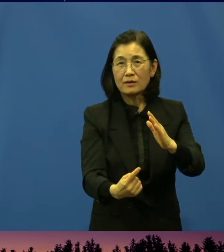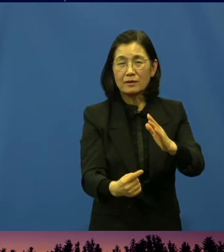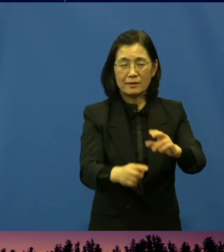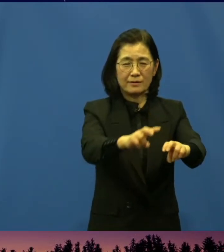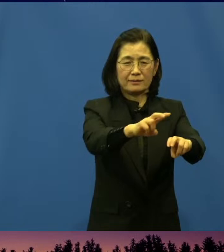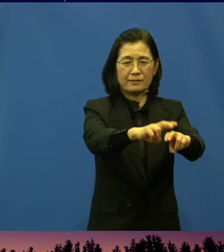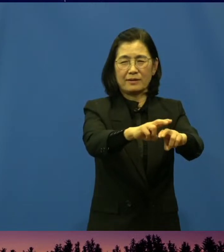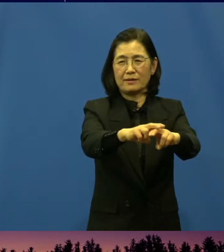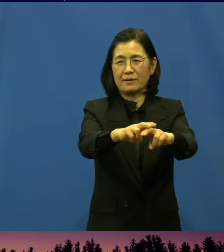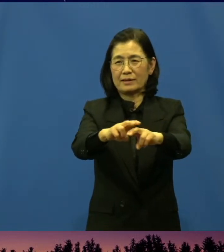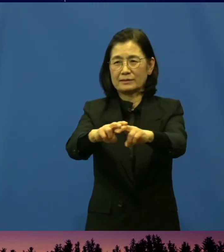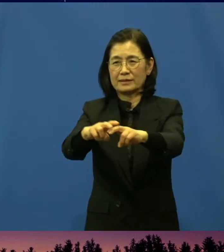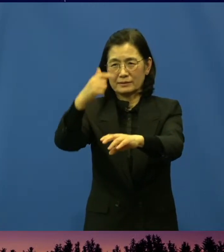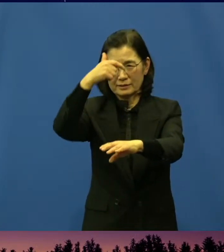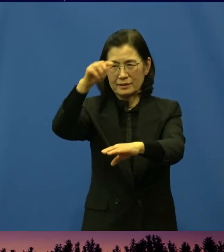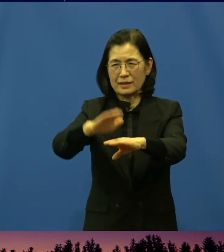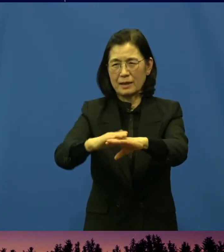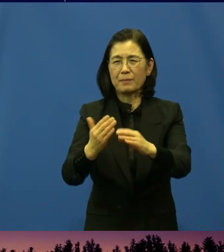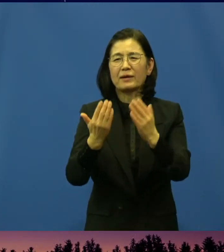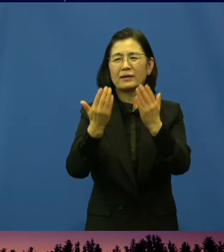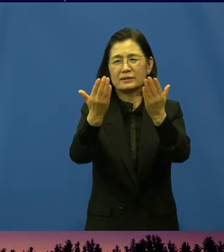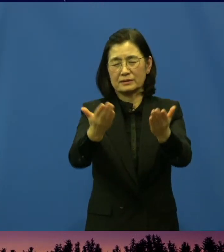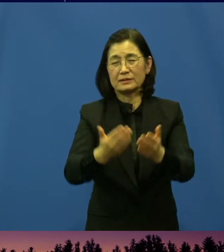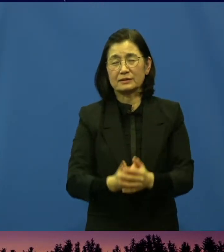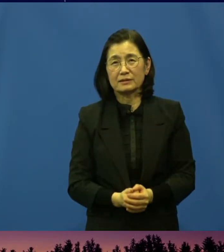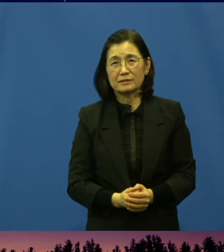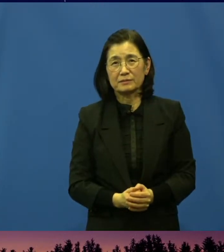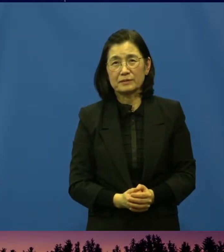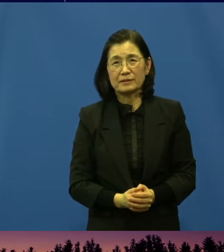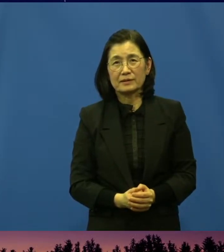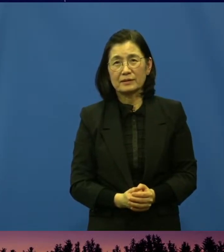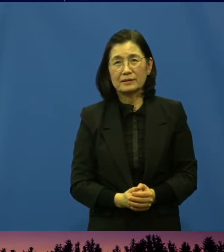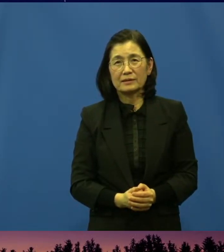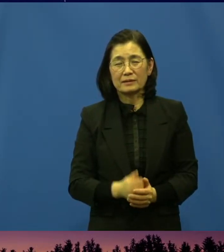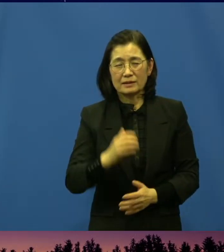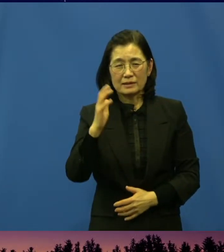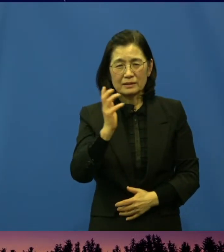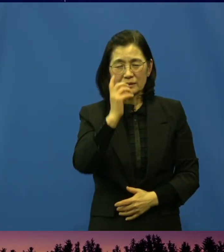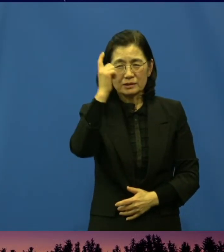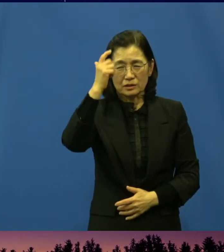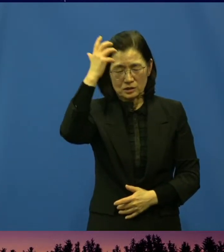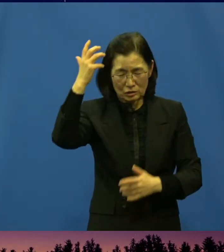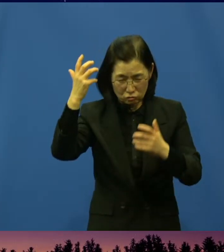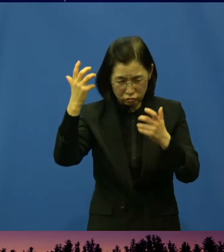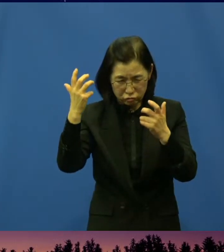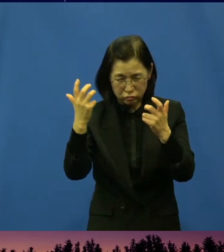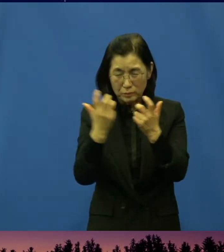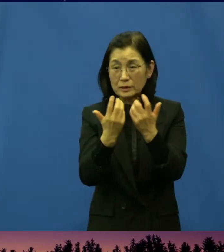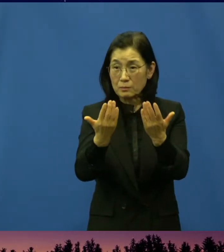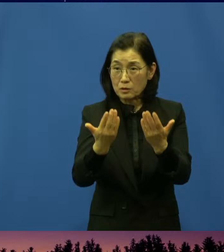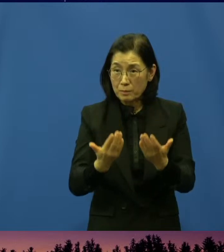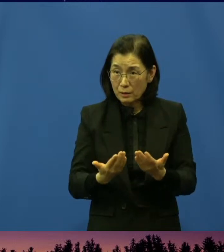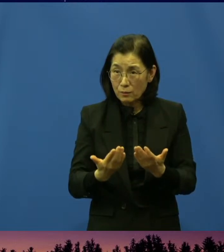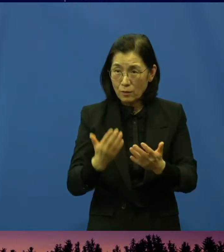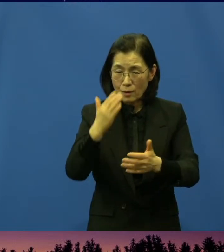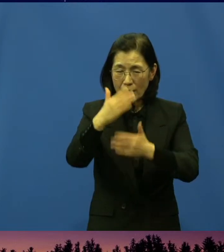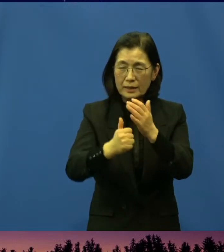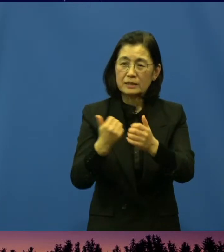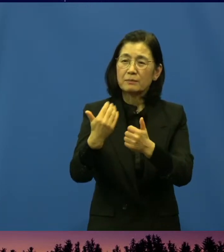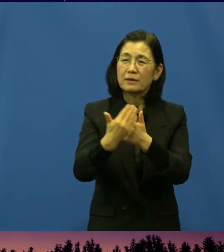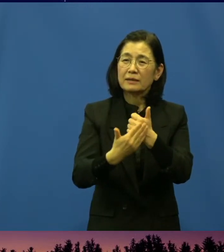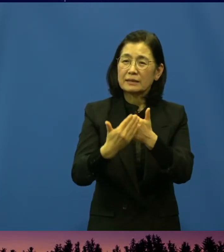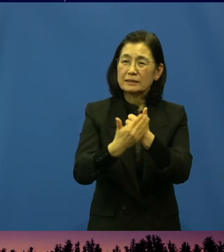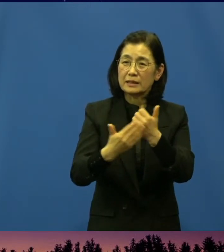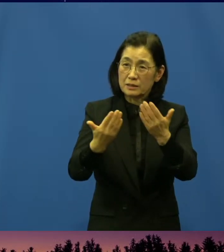안에 들어오신 거예요. 그죠? 이 안에서 우리가 성령의 충만을 구하고 하나님의 은혜를 구하고 하나님의